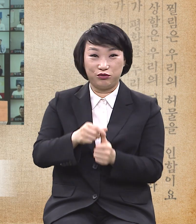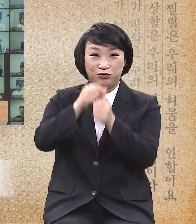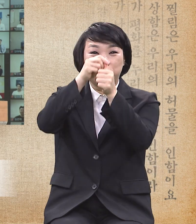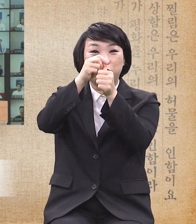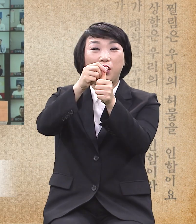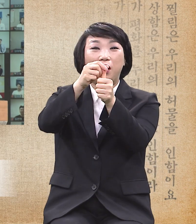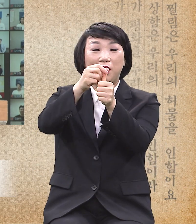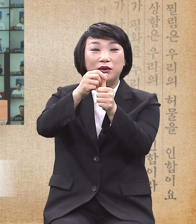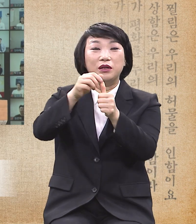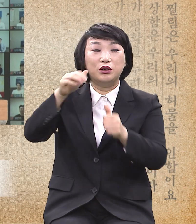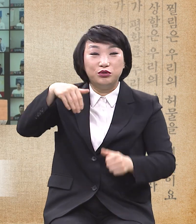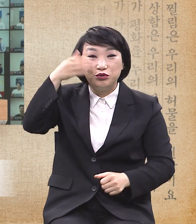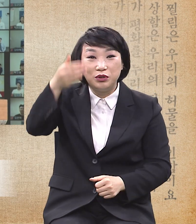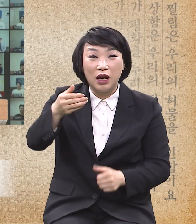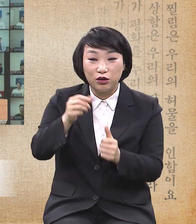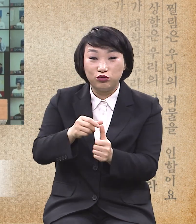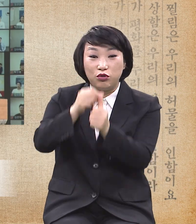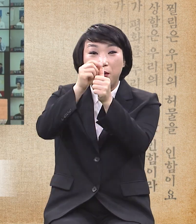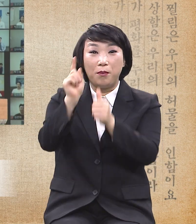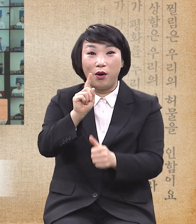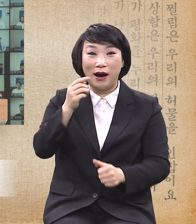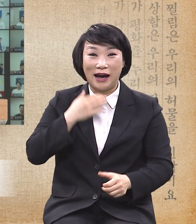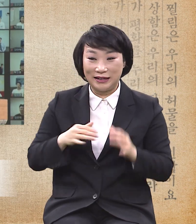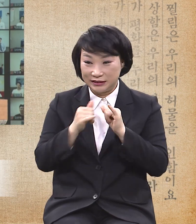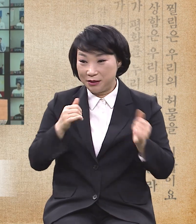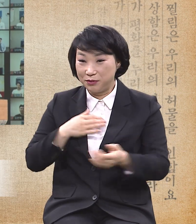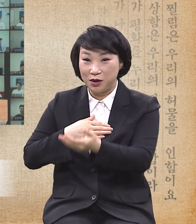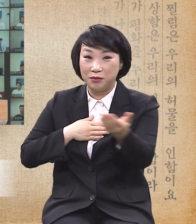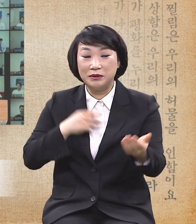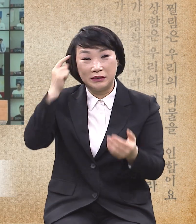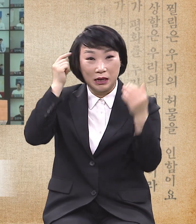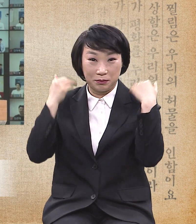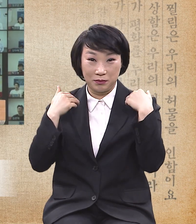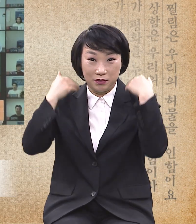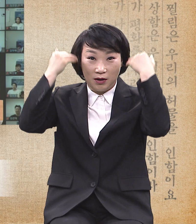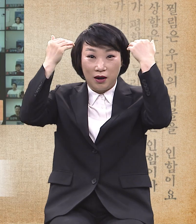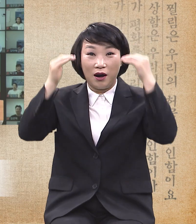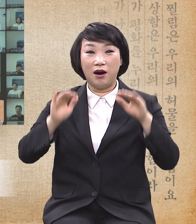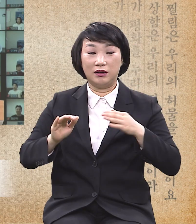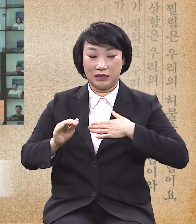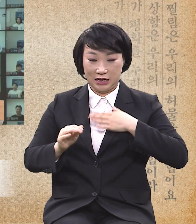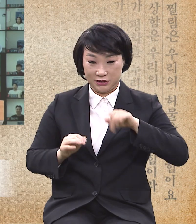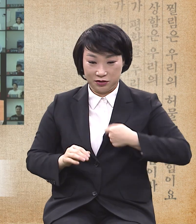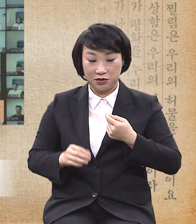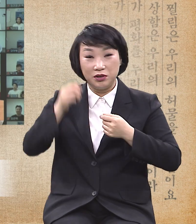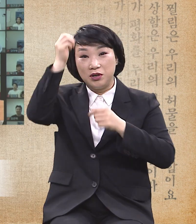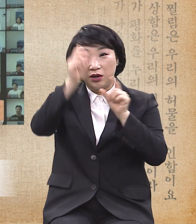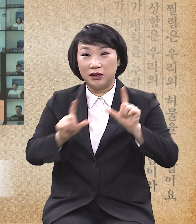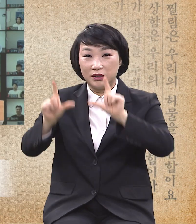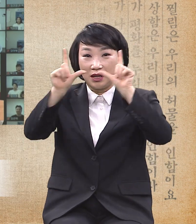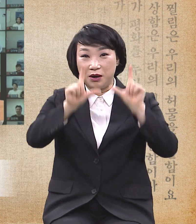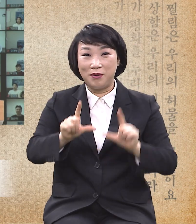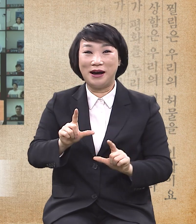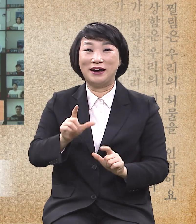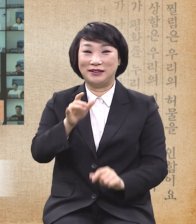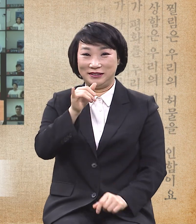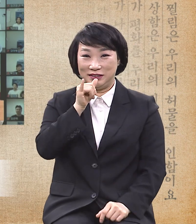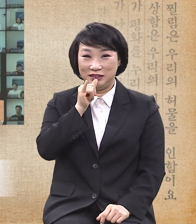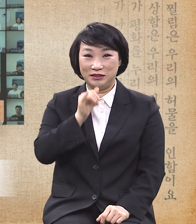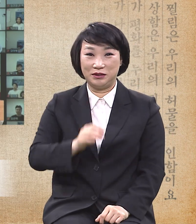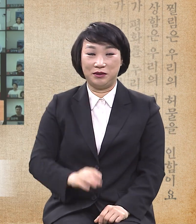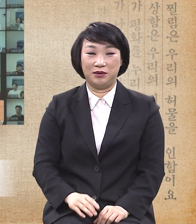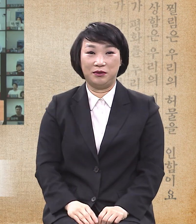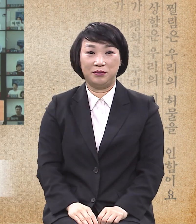다음에 구원이 무엇인가를 아는 사람은 철들도록 자기 스스로 영적 생활을 해나갈 수 있다 이